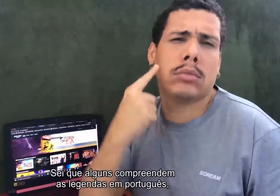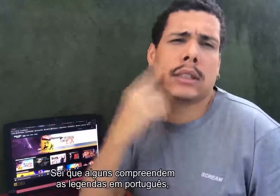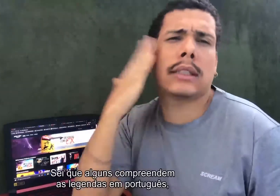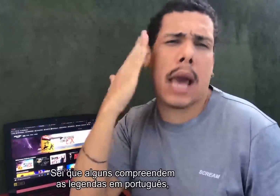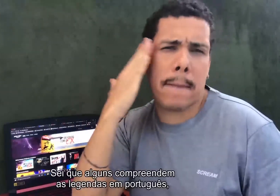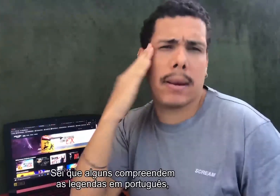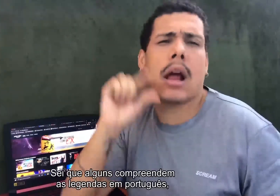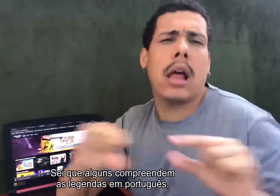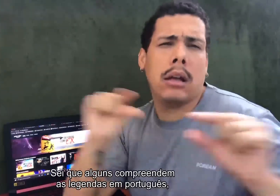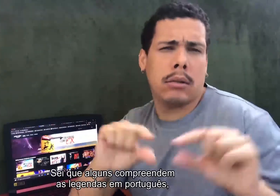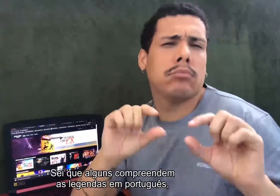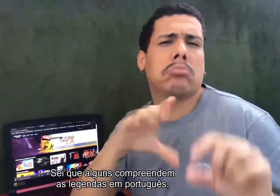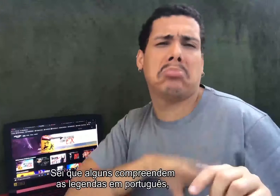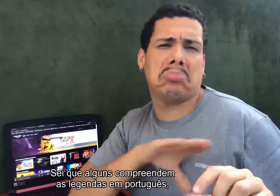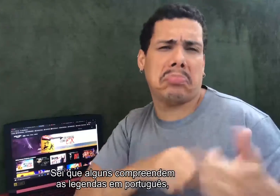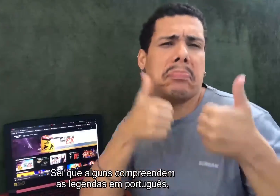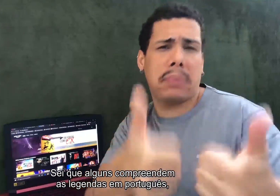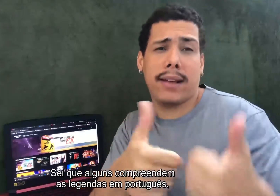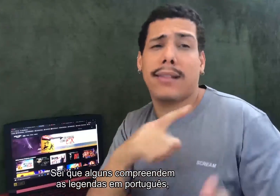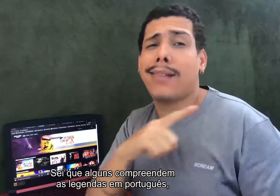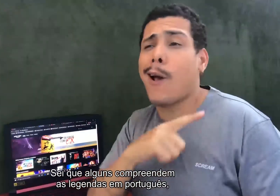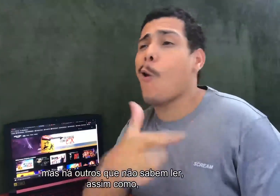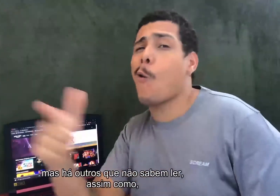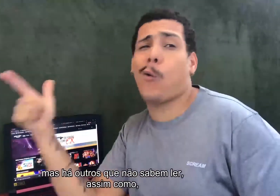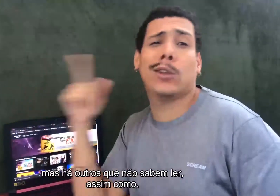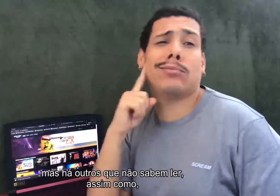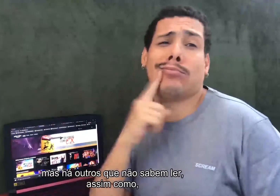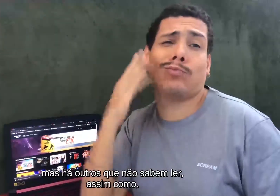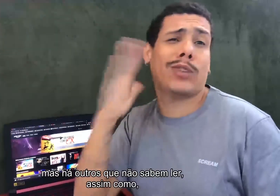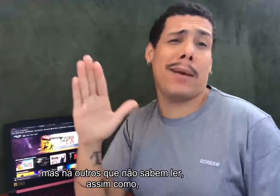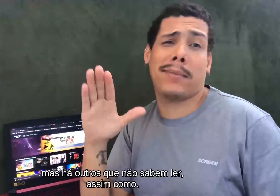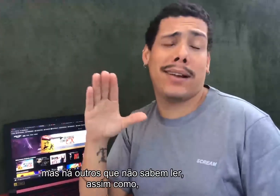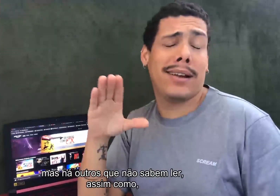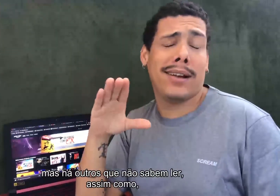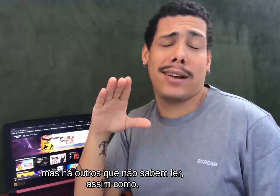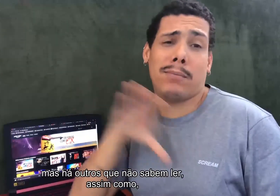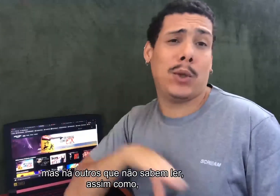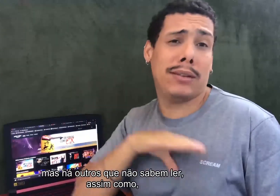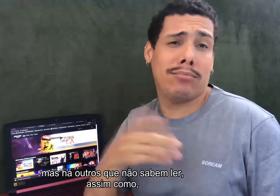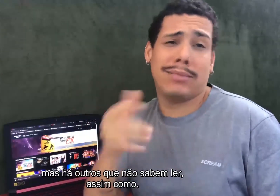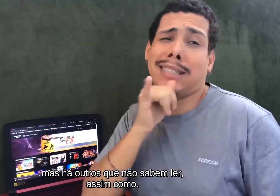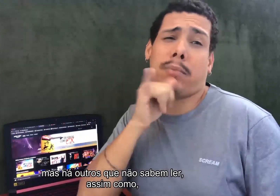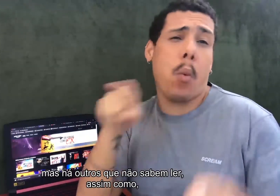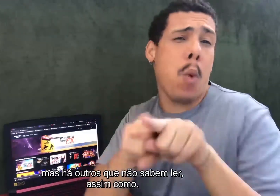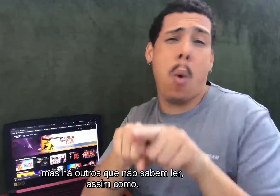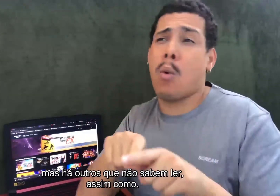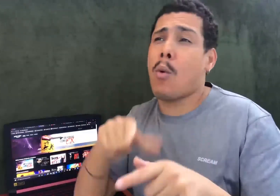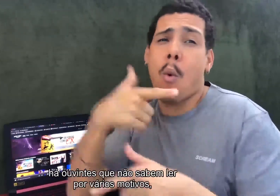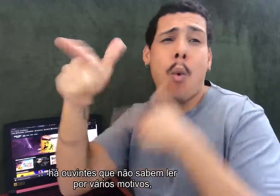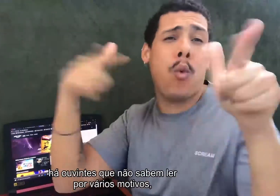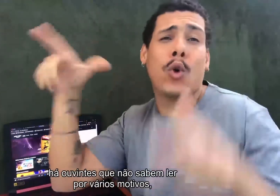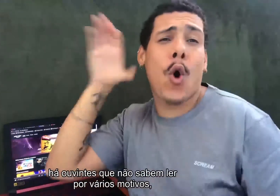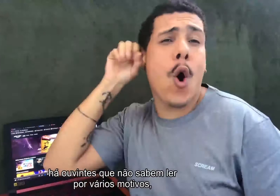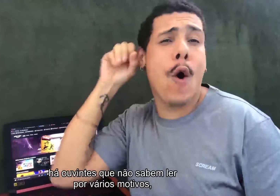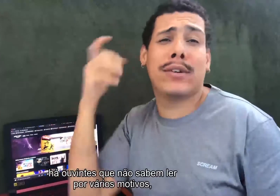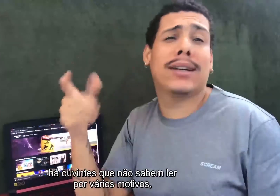alguns compreendem as legendas em português, mas há outros que não sabem ler, assim como há ouvintes que não sabem ler por